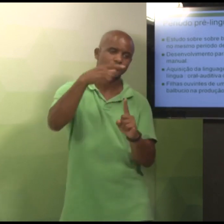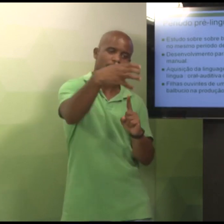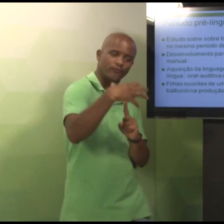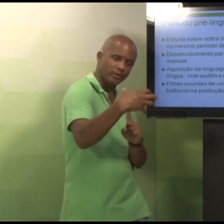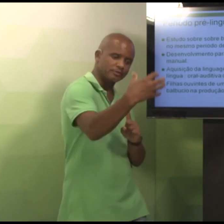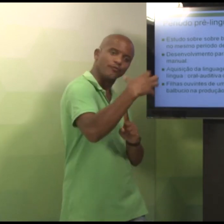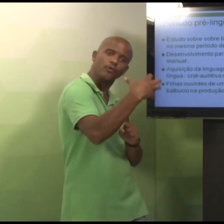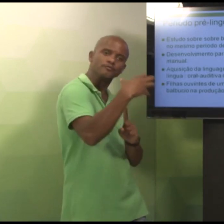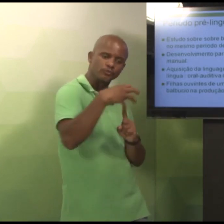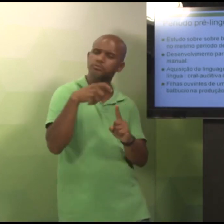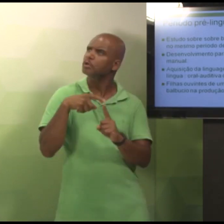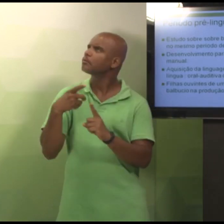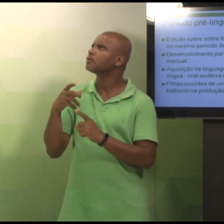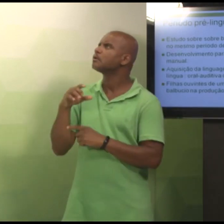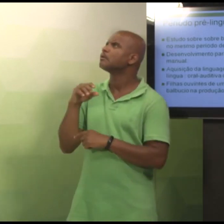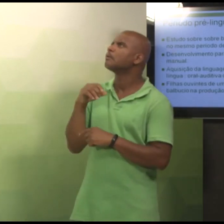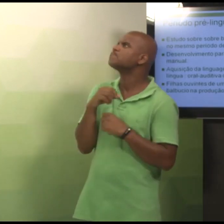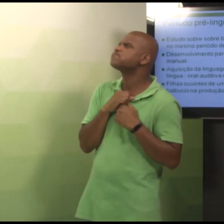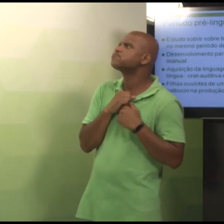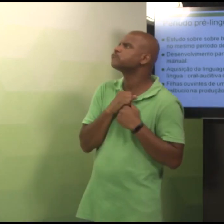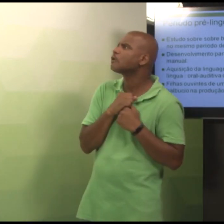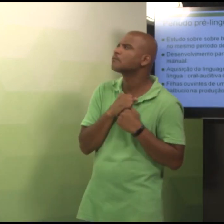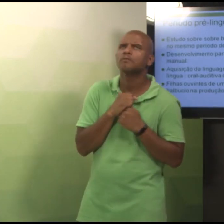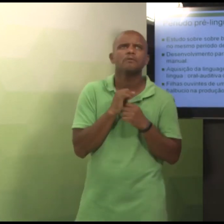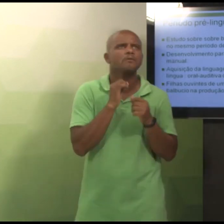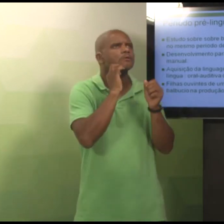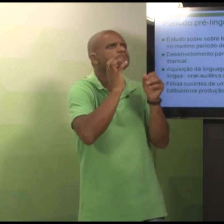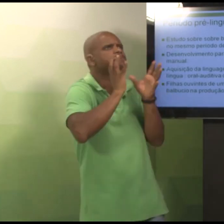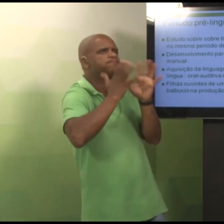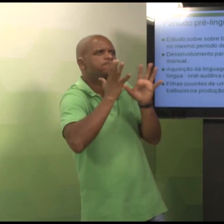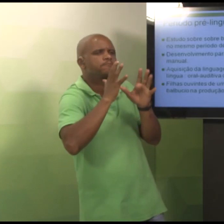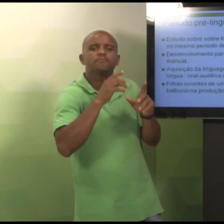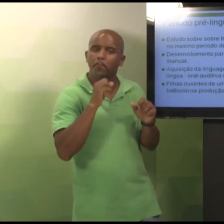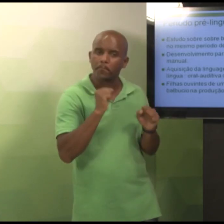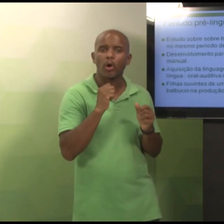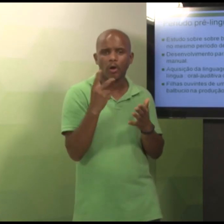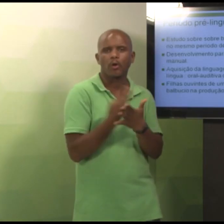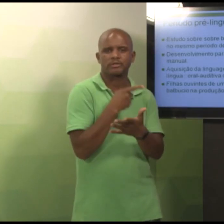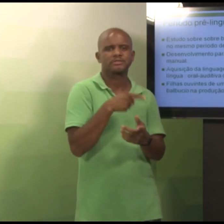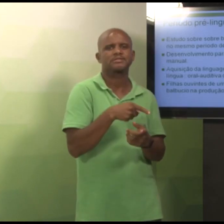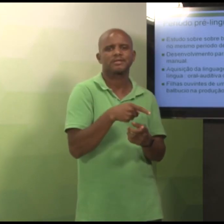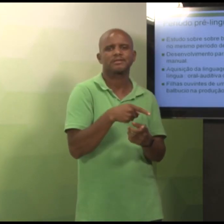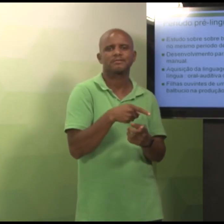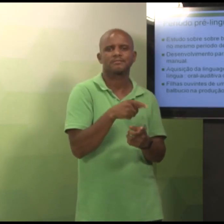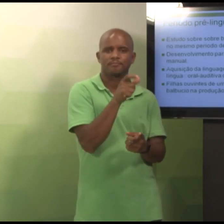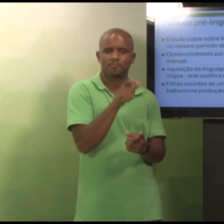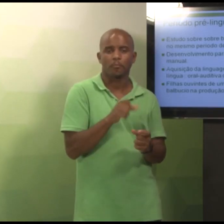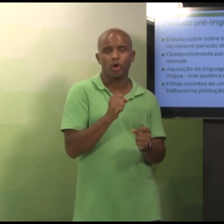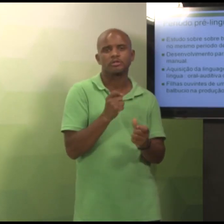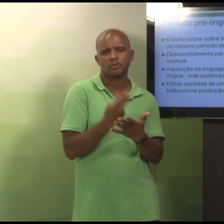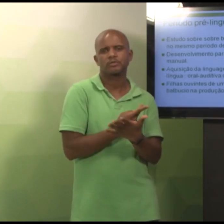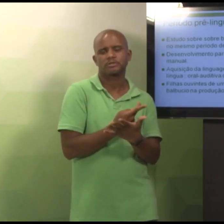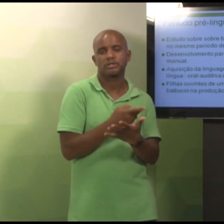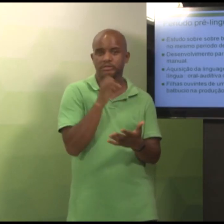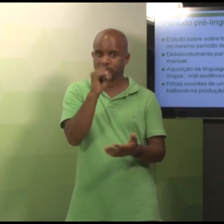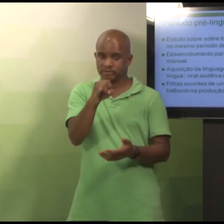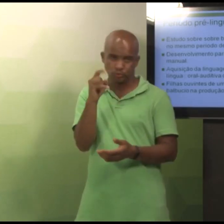duas línguas. Percebam que haverá influência simultânea. Então, haverá o balbucio